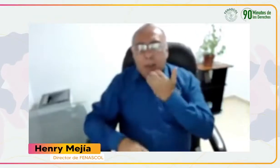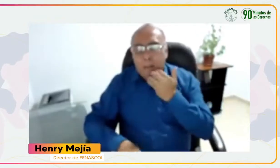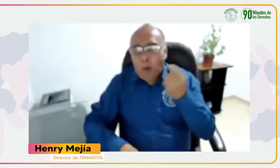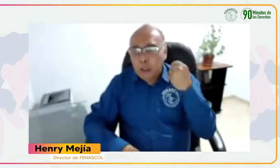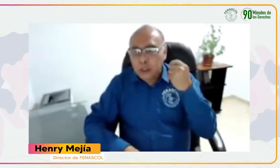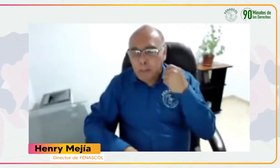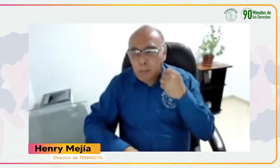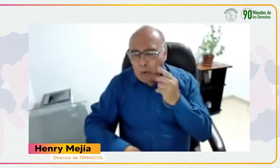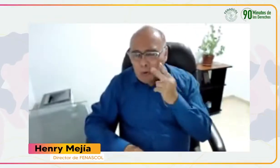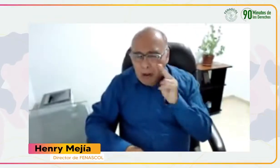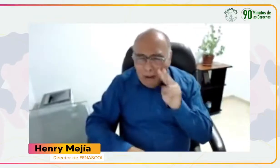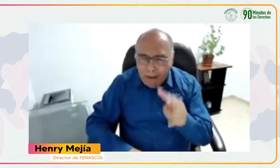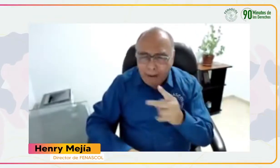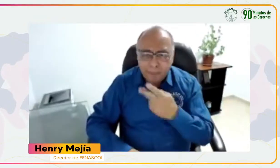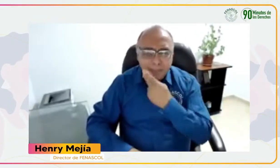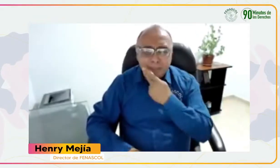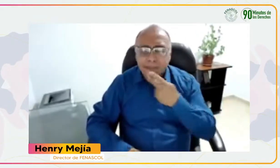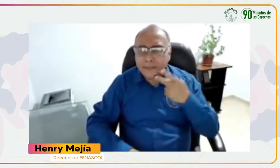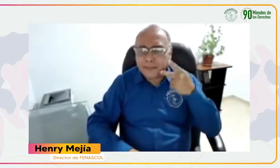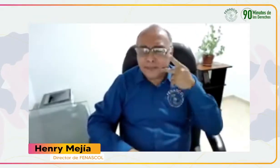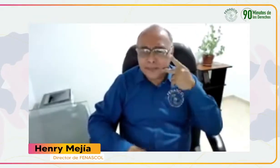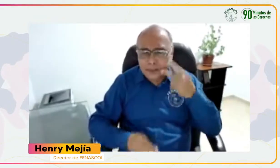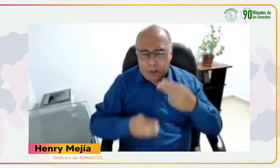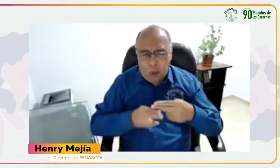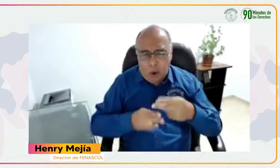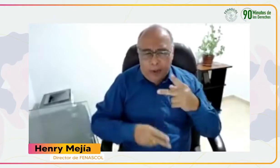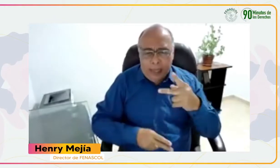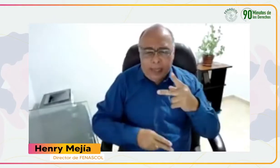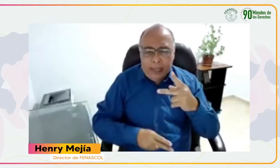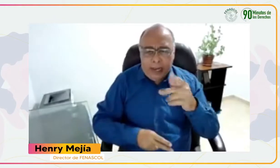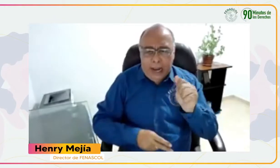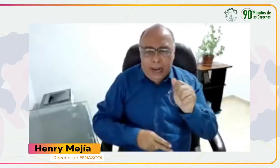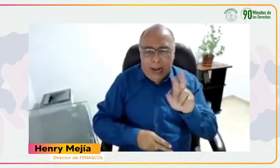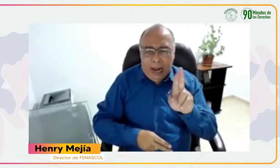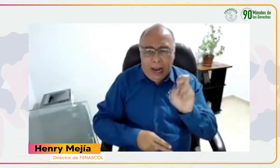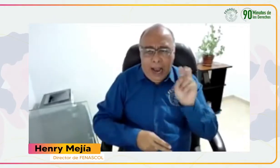con los diferentes espacios. Hace poco, no sé si ustedes vieron,